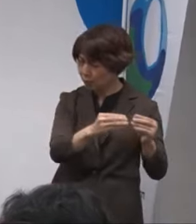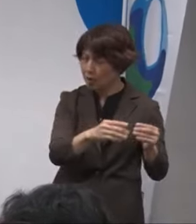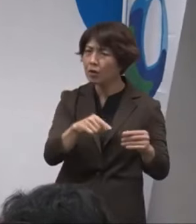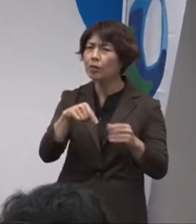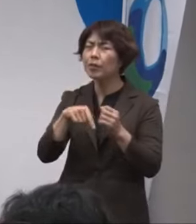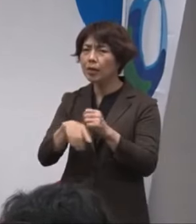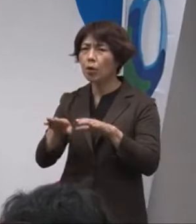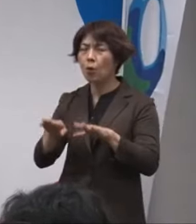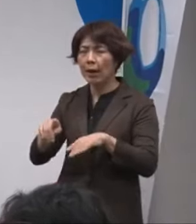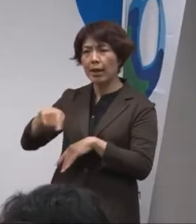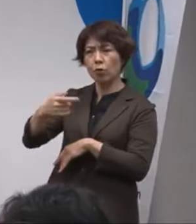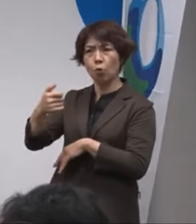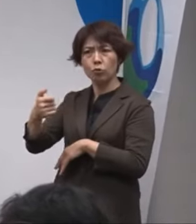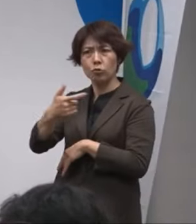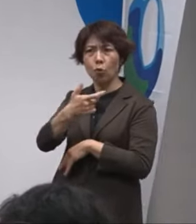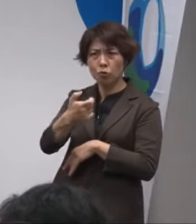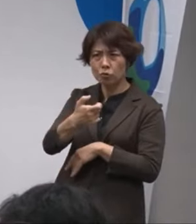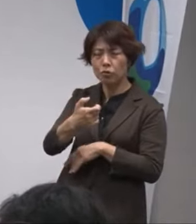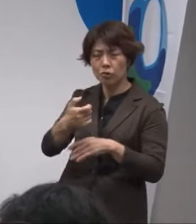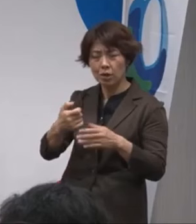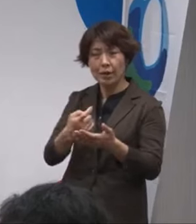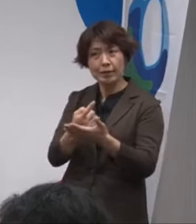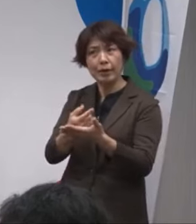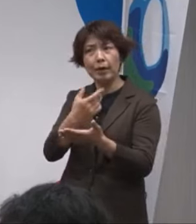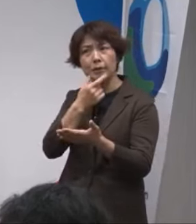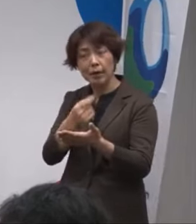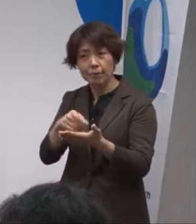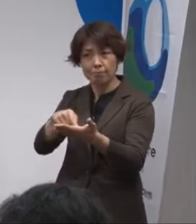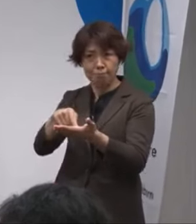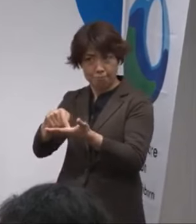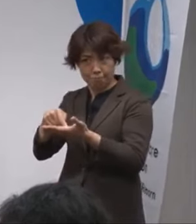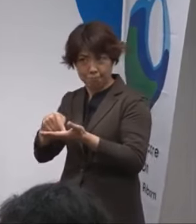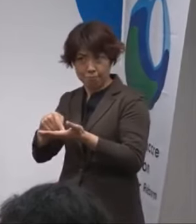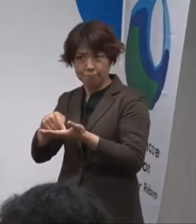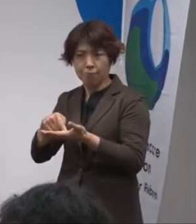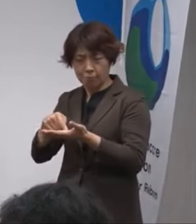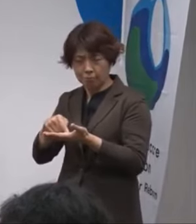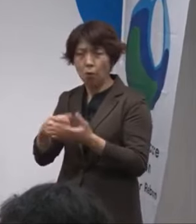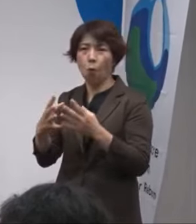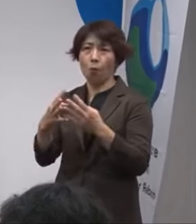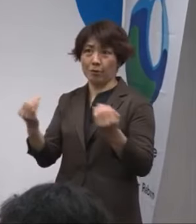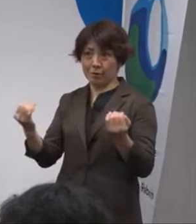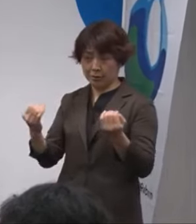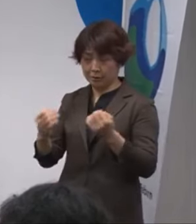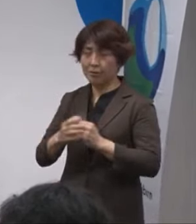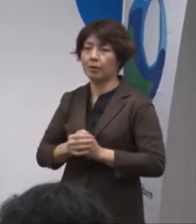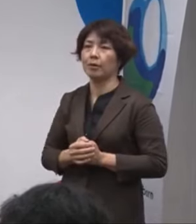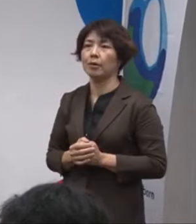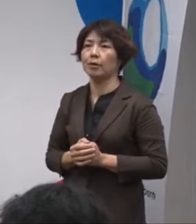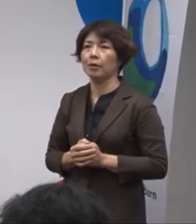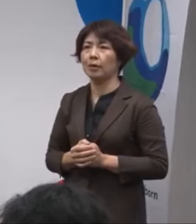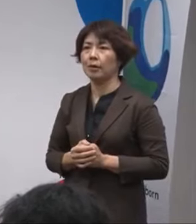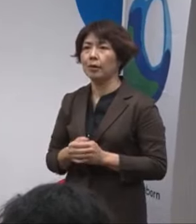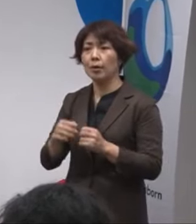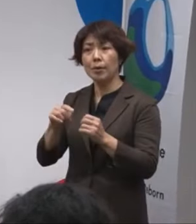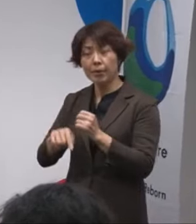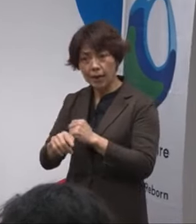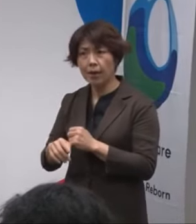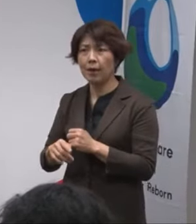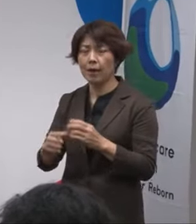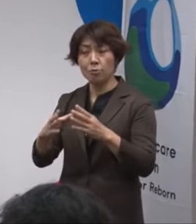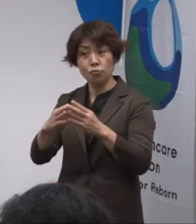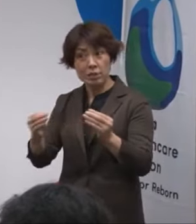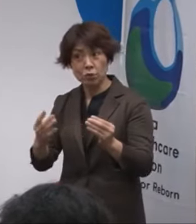150から160で非常に多くの国が参加を手を挙げてくれていますので、そういった意味で各国の期待は大き